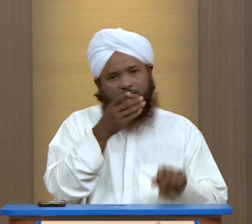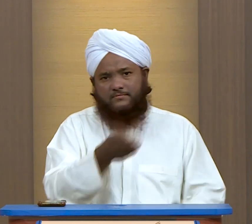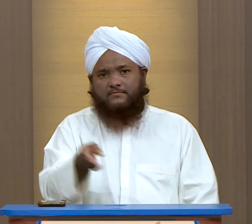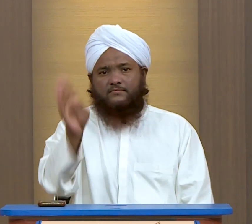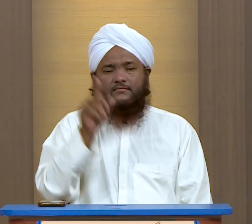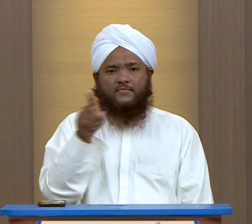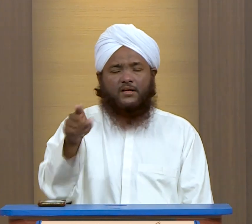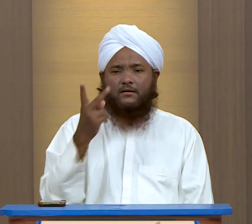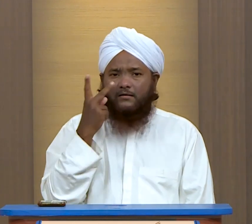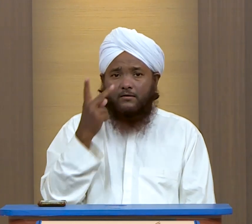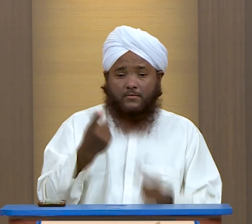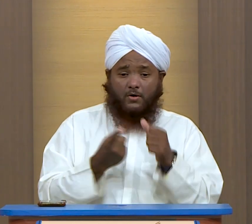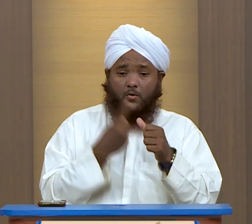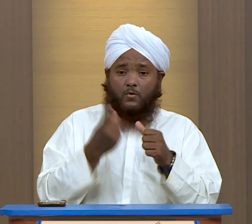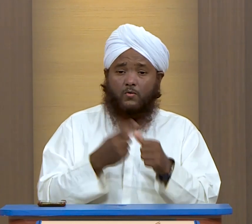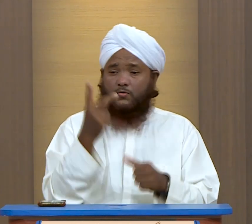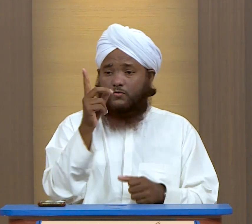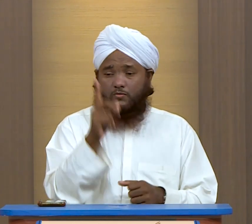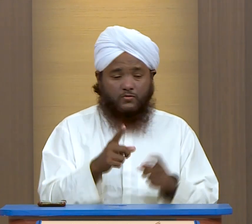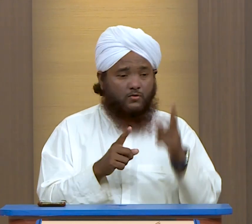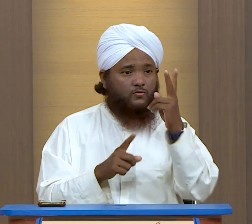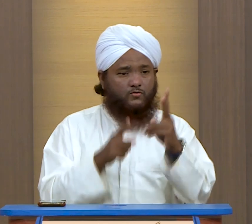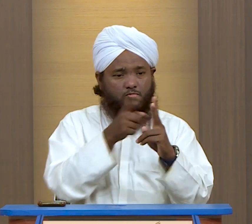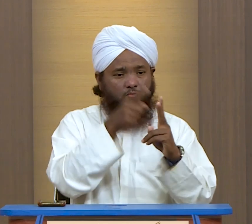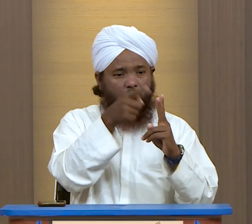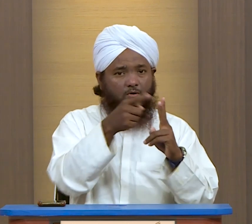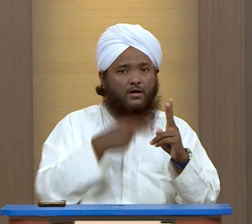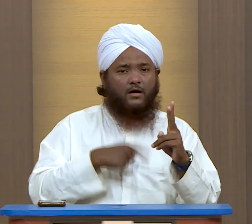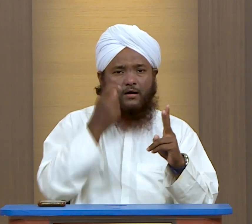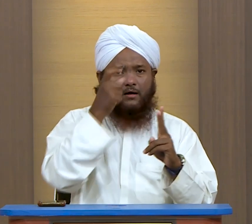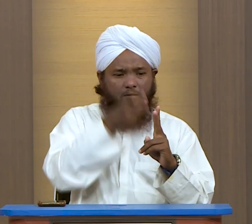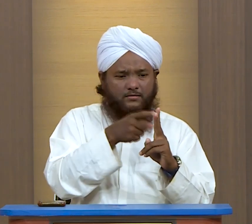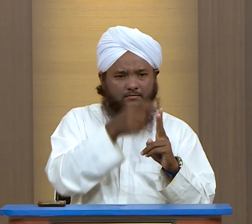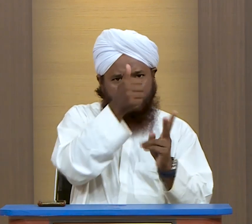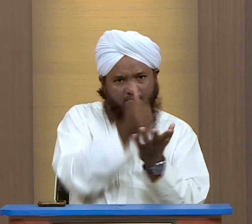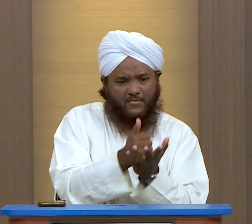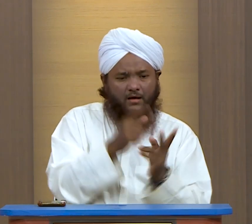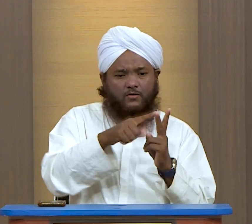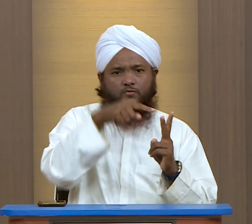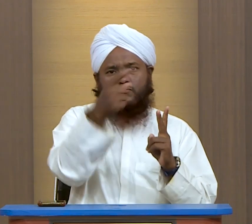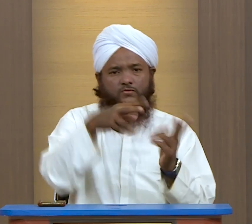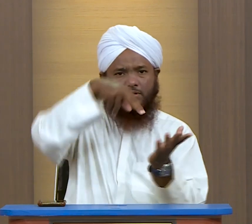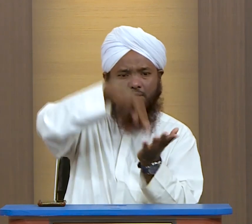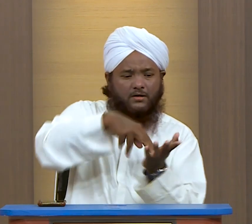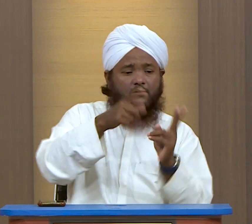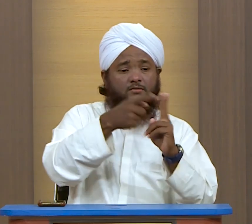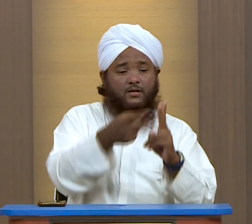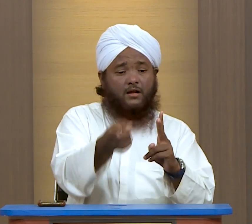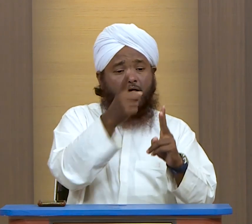یکا یک میں نے خود کو 2 آدمیوں کے پاس پایا، ایک کھڑا اور دوسرا بیٹھا تھا۔ جو کھڑا تھا اس کے ہاتھ میں لوہے